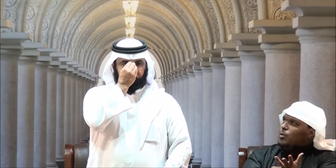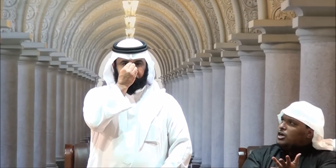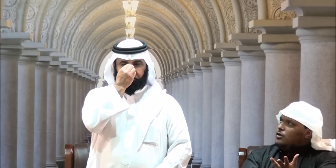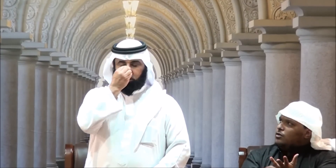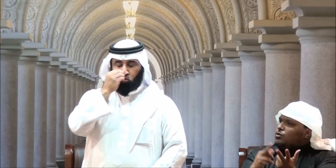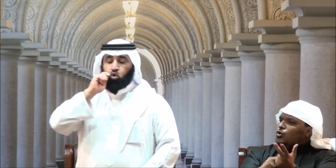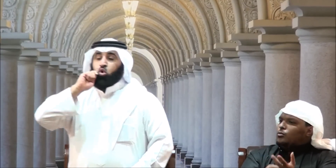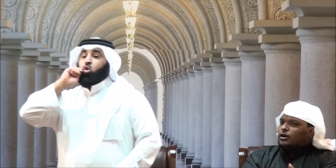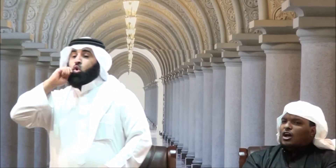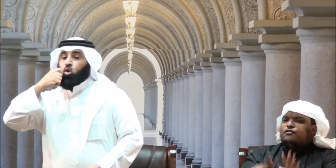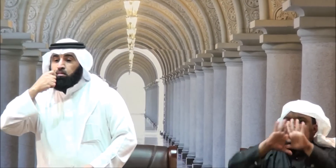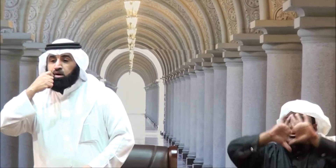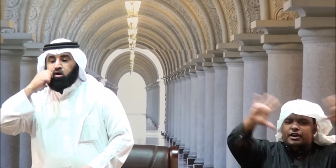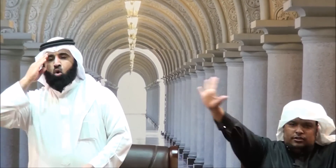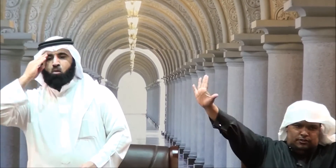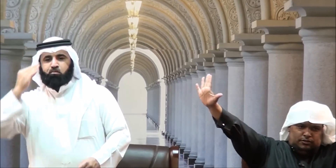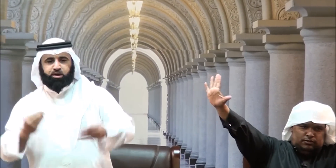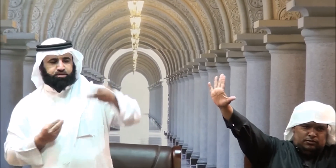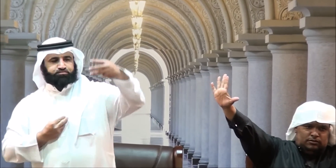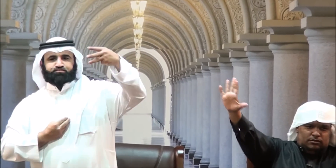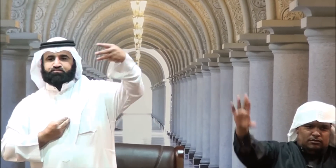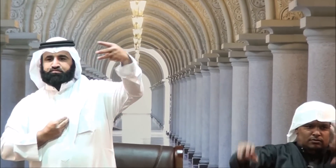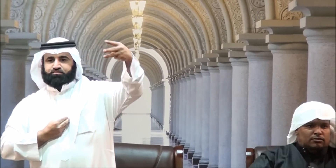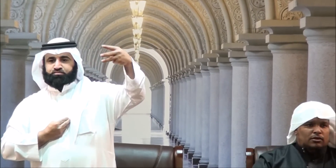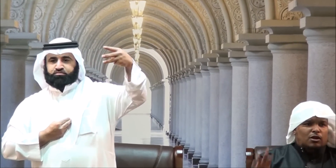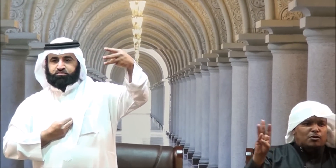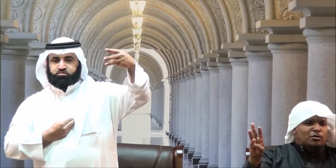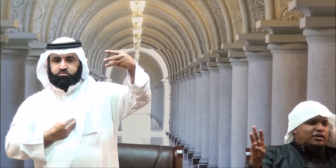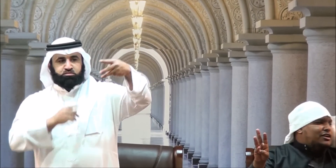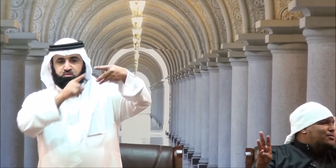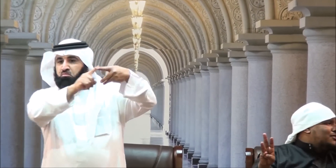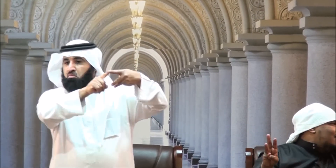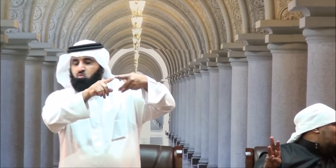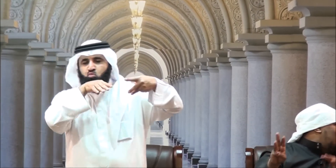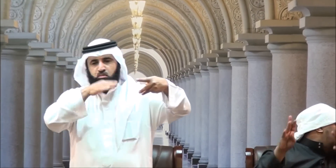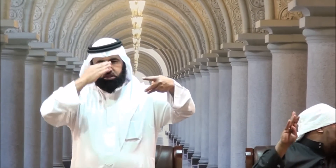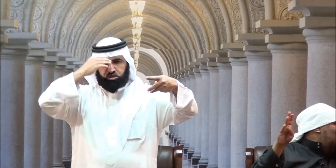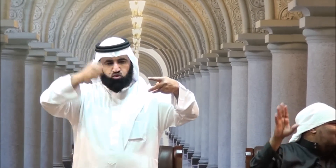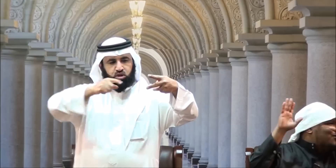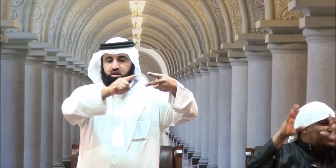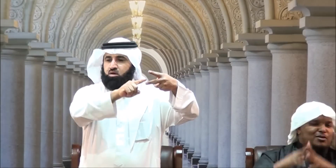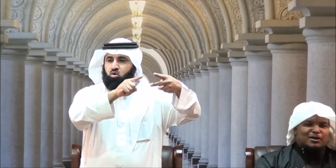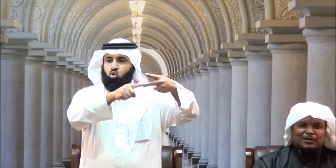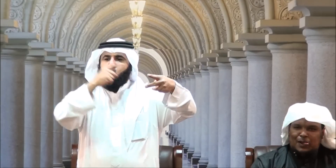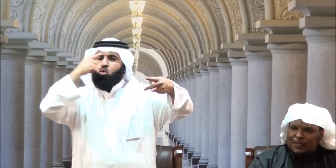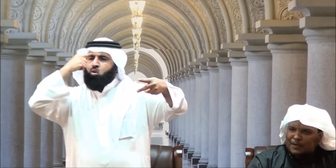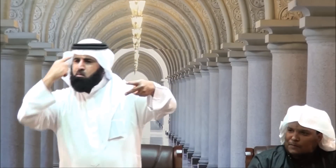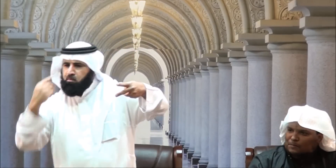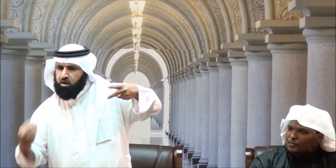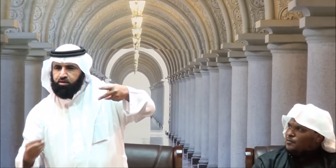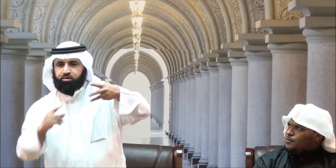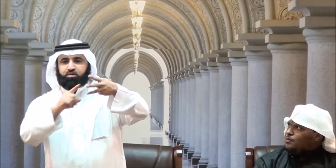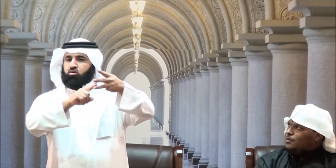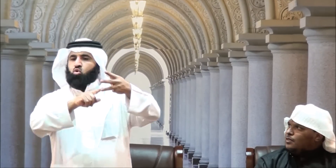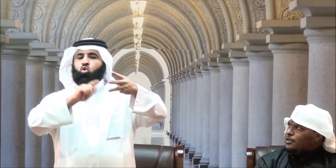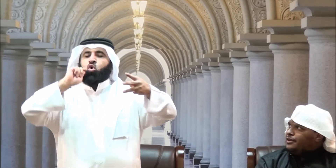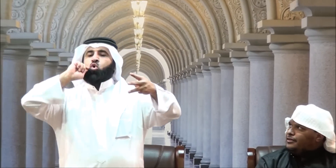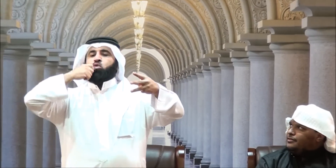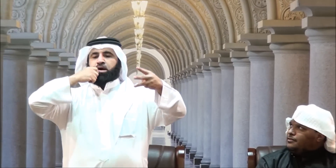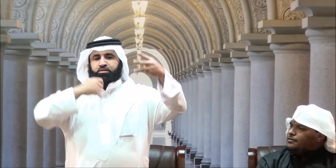وعمر ابو بكر وعمر افضل الناس ابو النبي صلى الله عليه وسلم ابو بكر وعمر